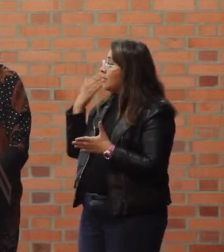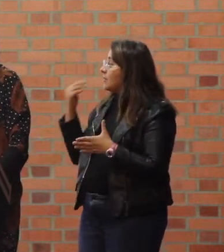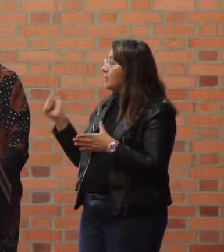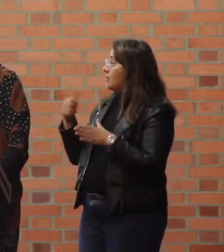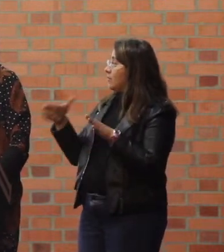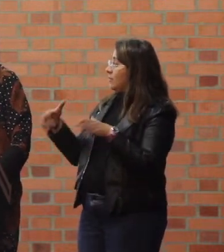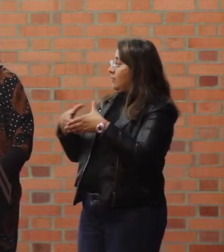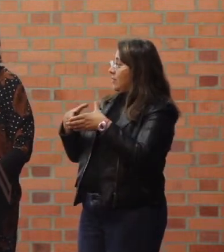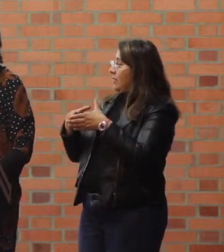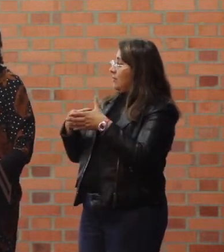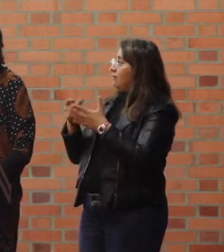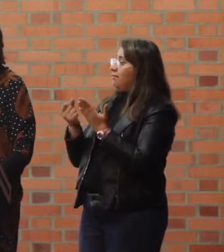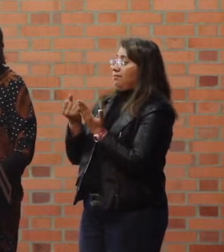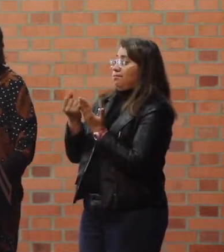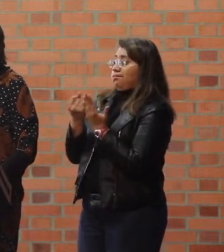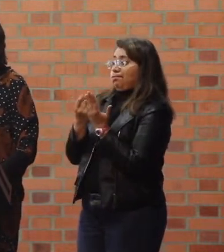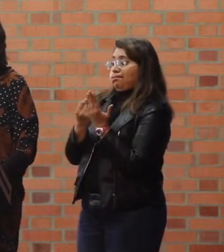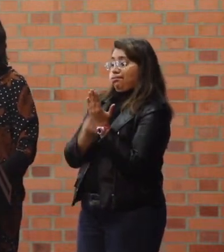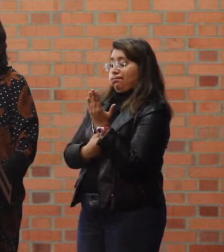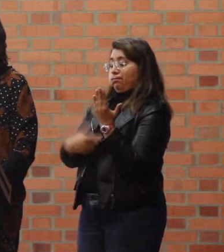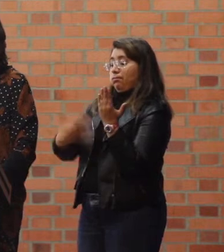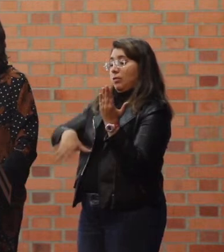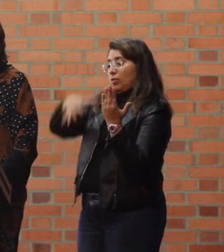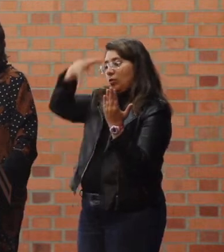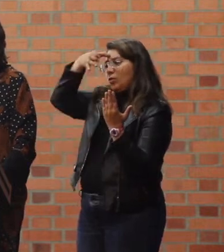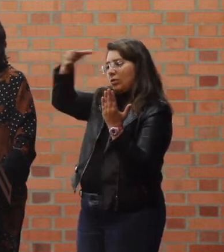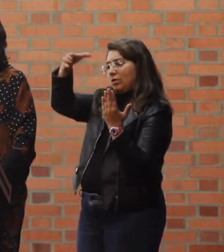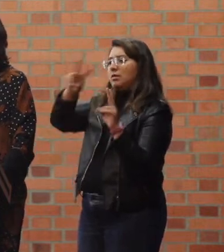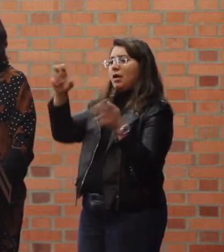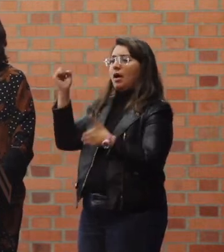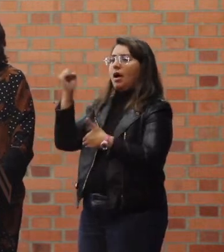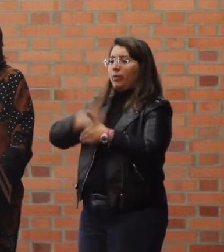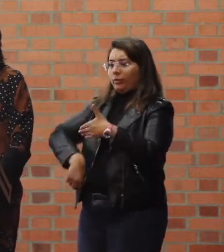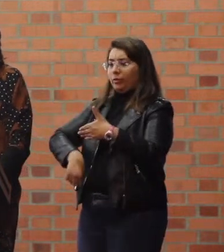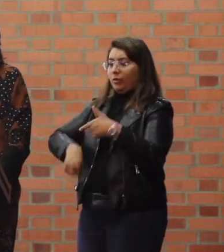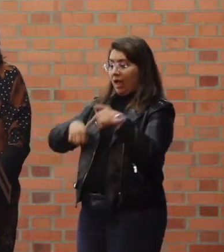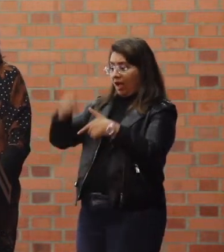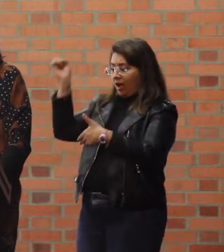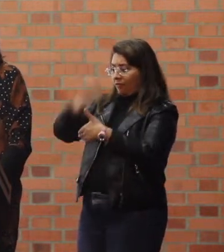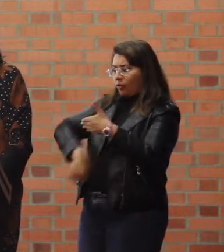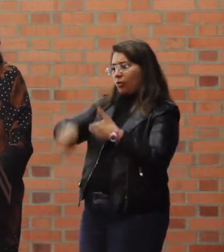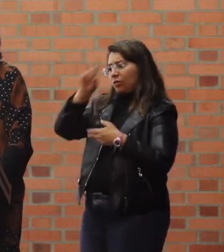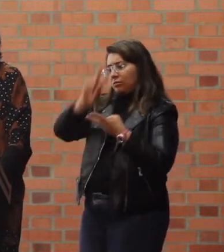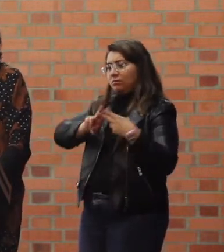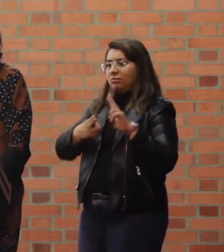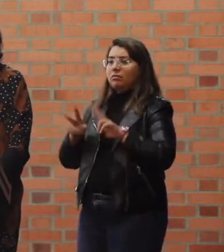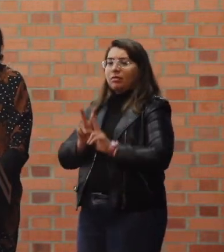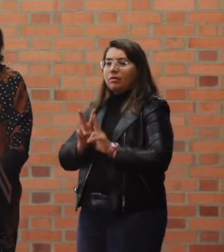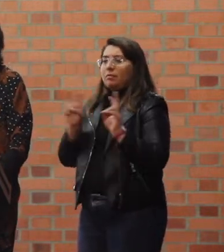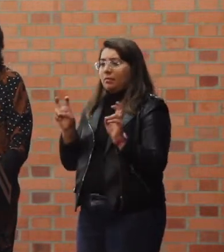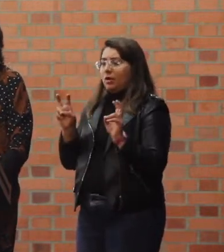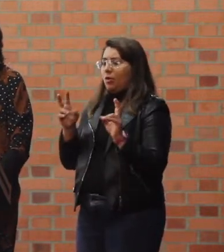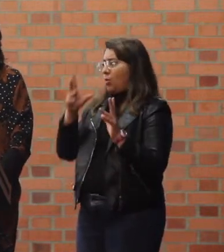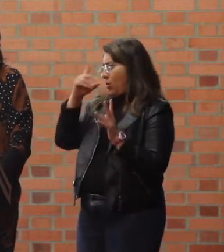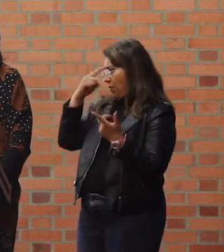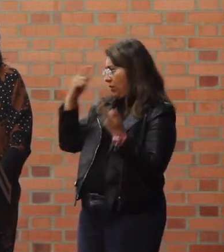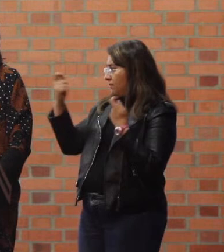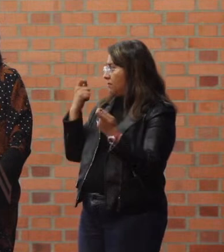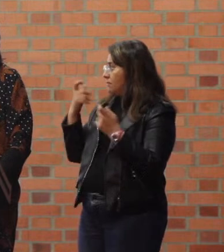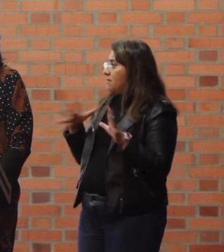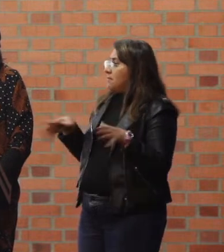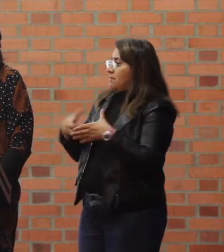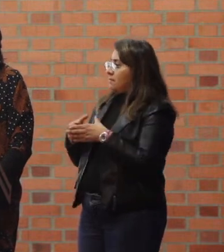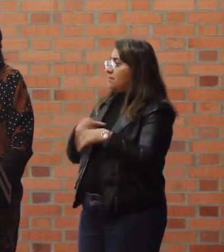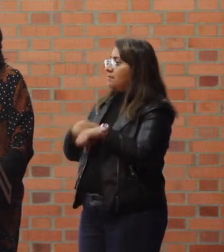hecho un par de encuestas con cifras y conceptos sobre el tema del aborto donde sabemos como en todos los temas que la forma en que se pregunta